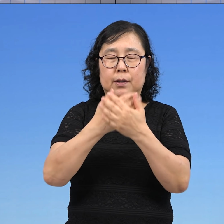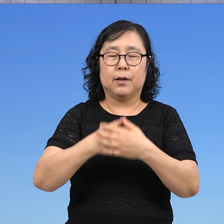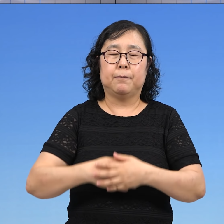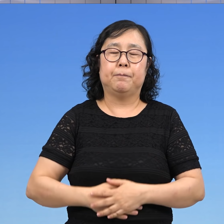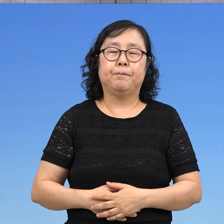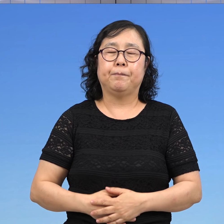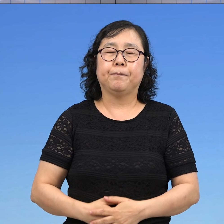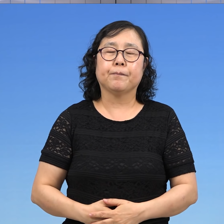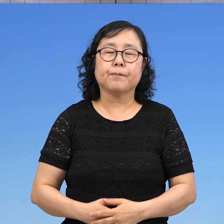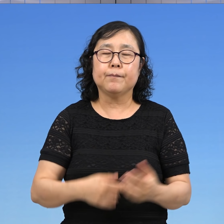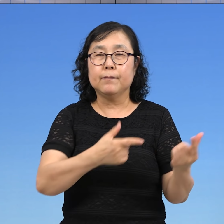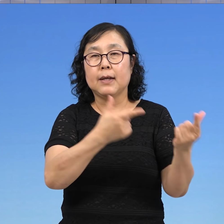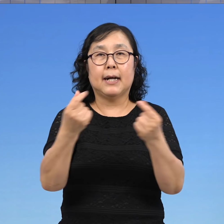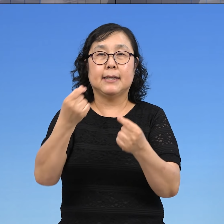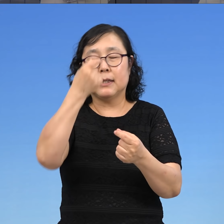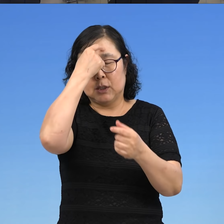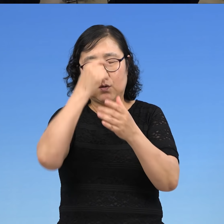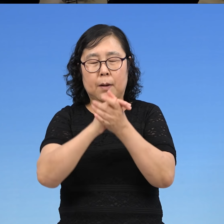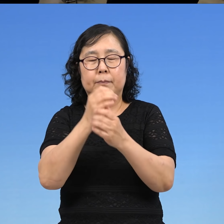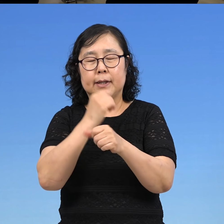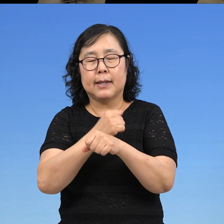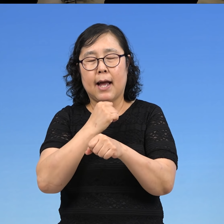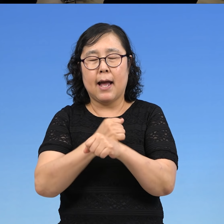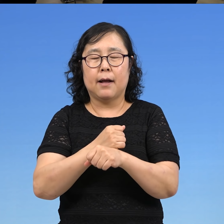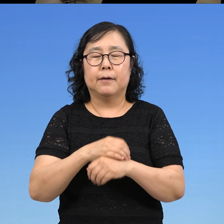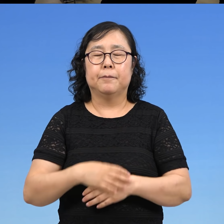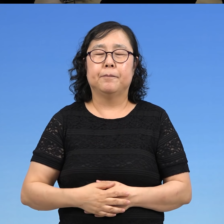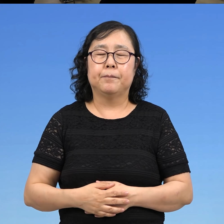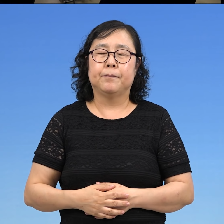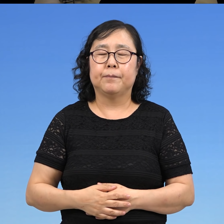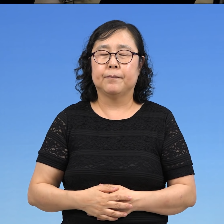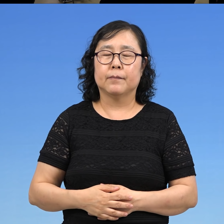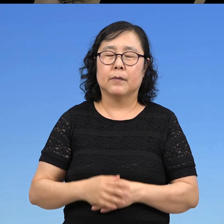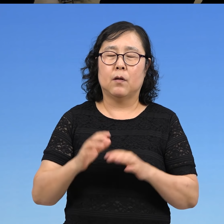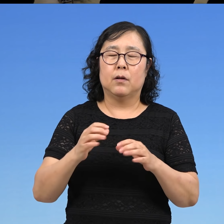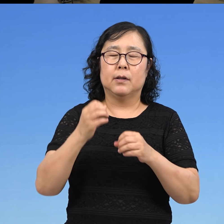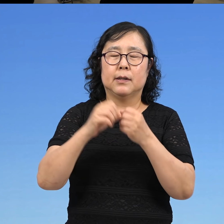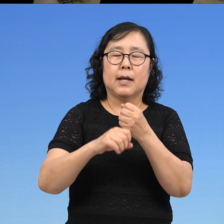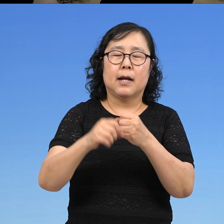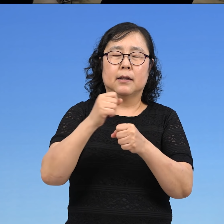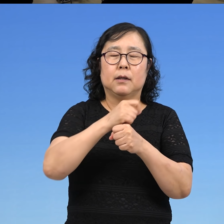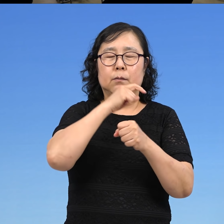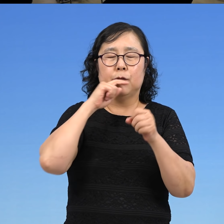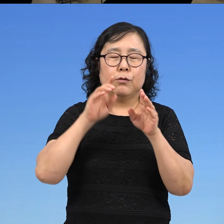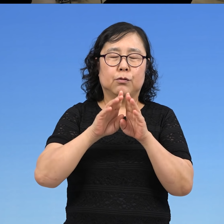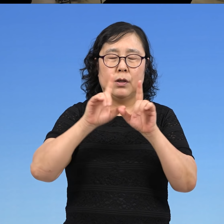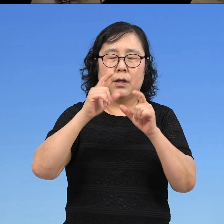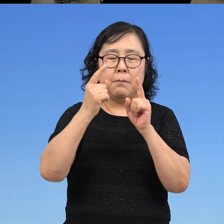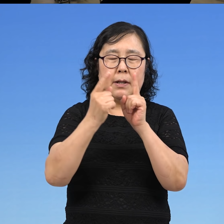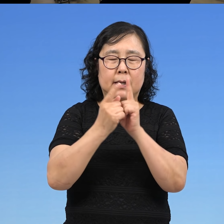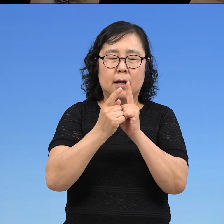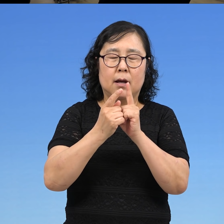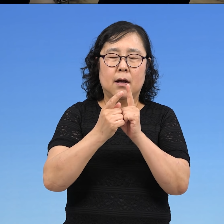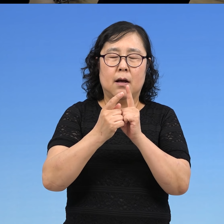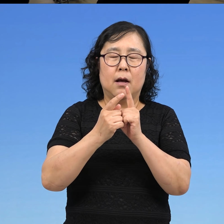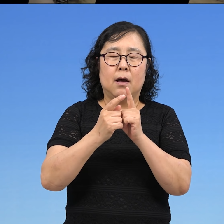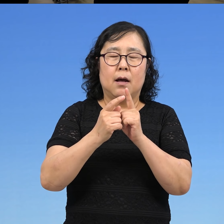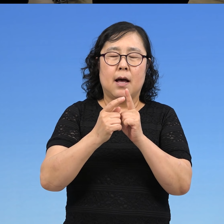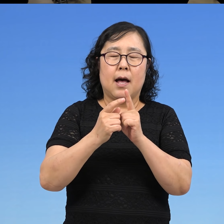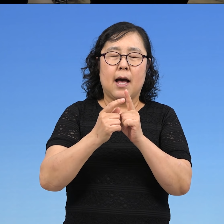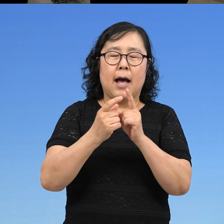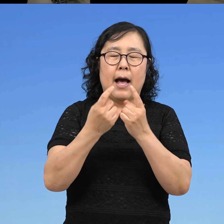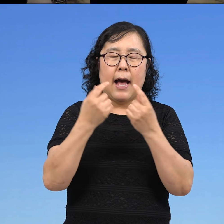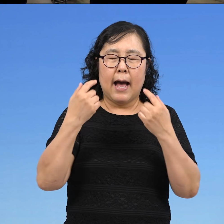원합니다 살아계신 하나님 아버지 오늘 창립 추위를 맞이하여 지난 아버지 하다 며 오랜 세월동안 함께